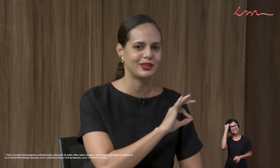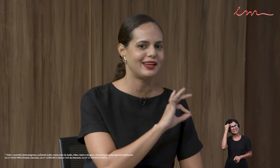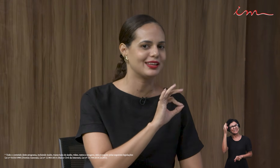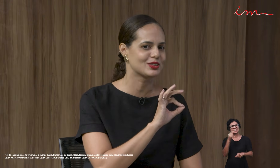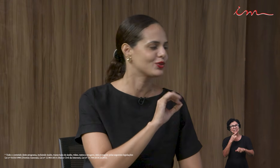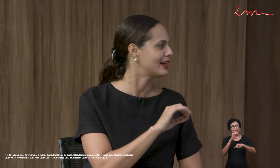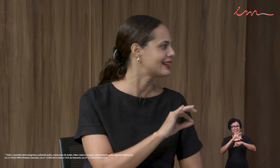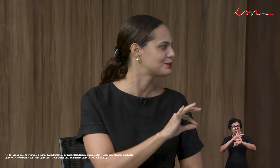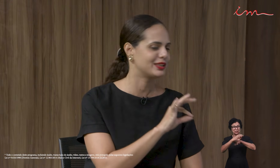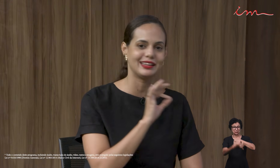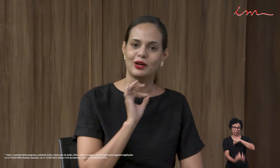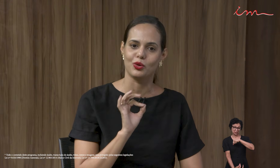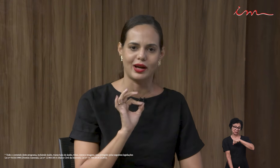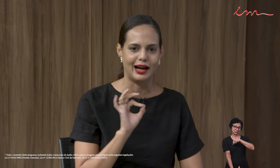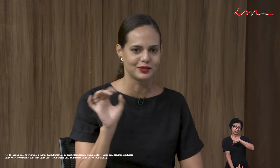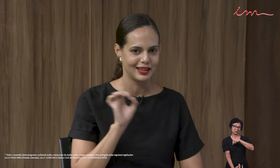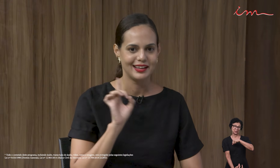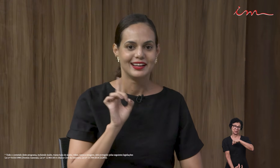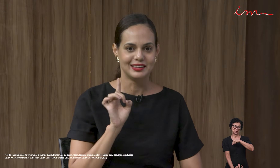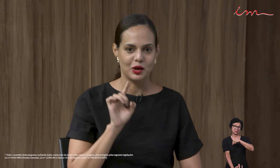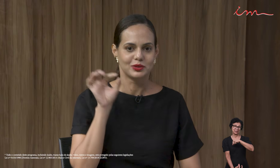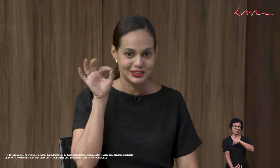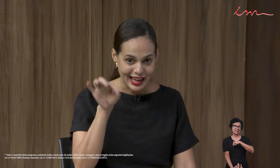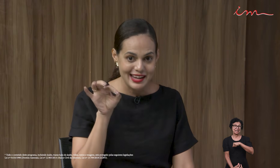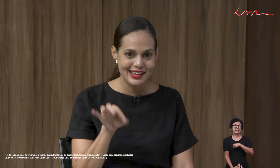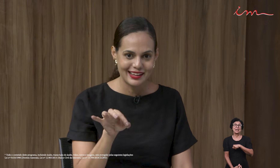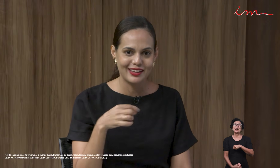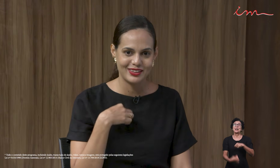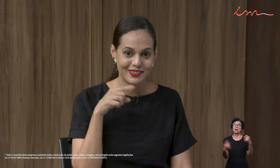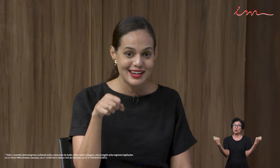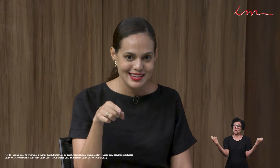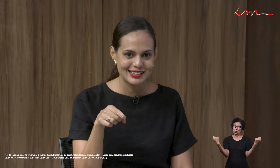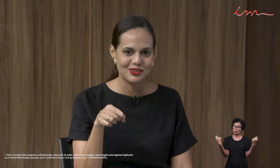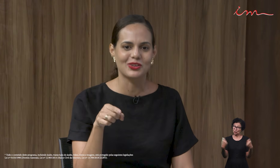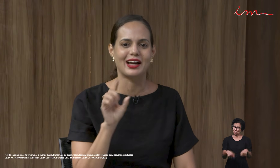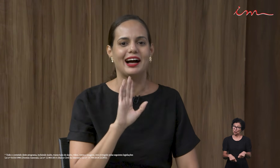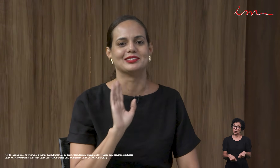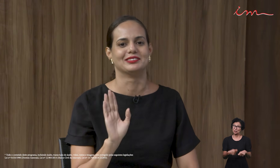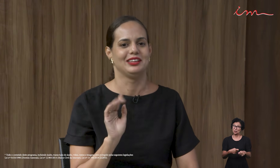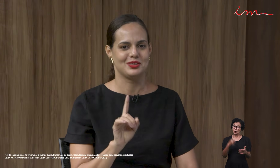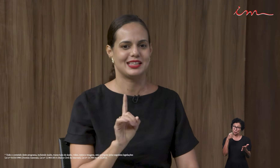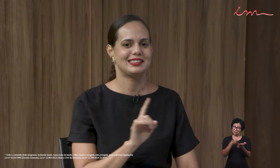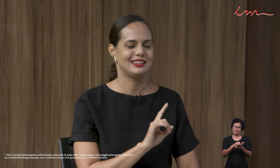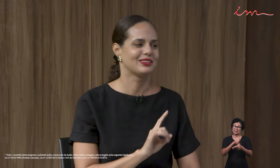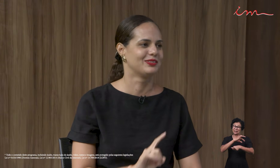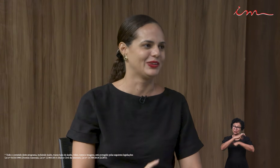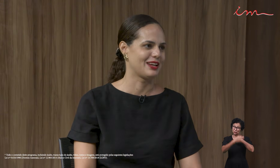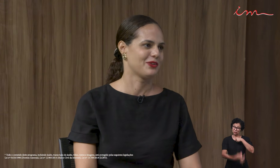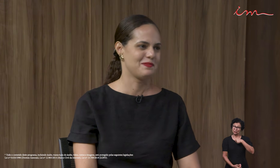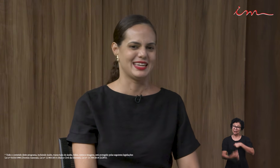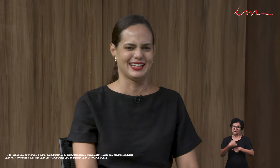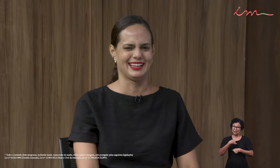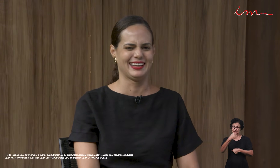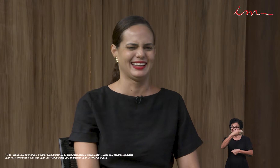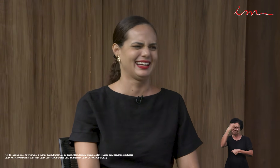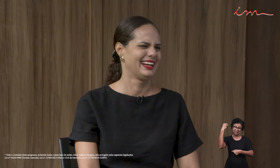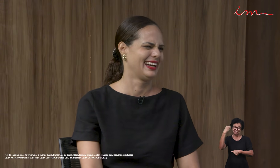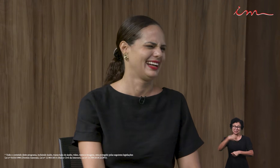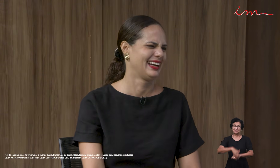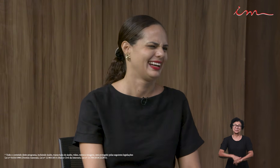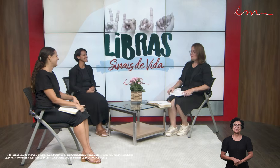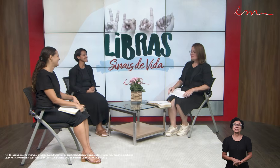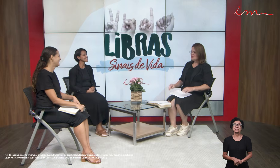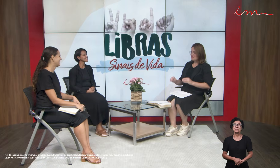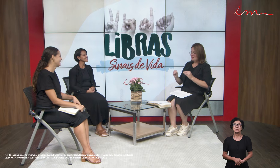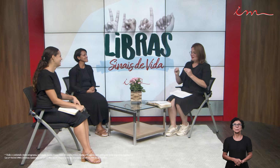né? Que poderia, nós falamos, a gente poderia ter colocado. Não, eu deveria ter colocado. Eu esqueci, então a falha foi minha.